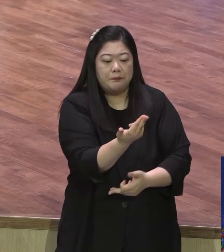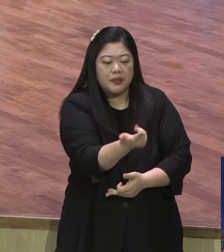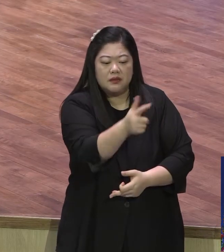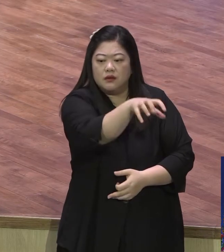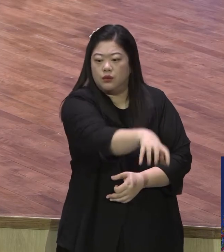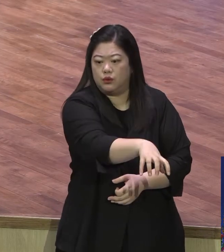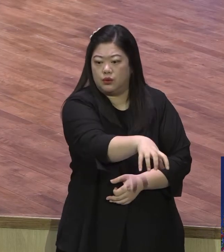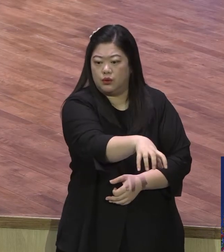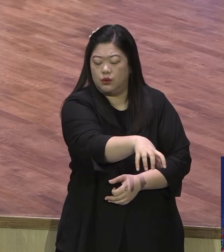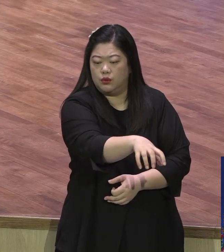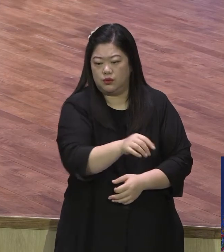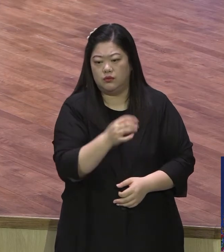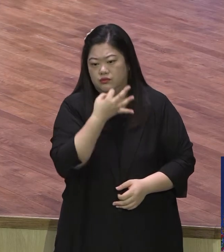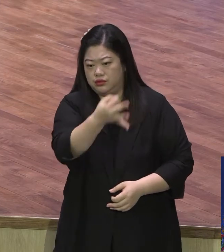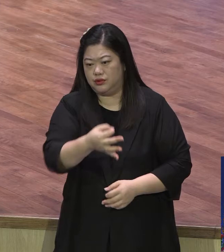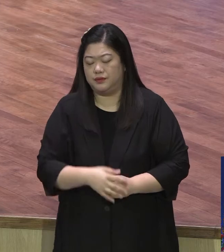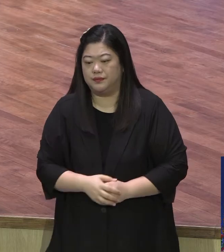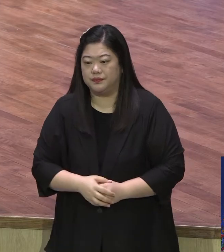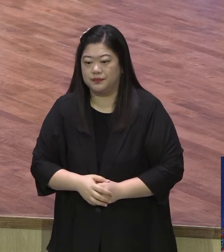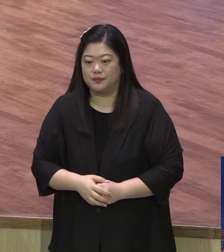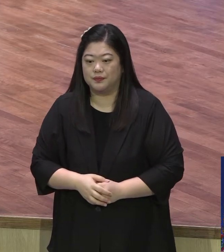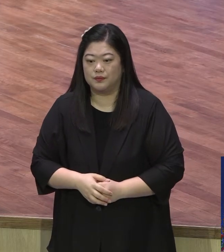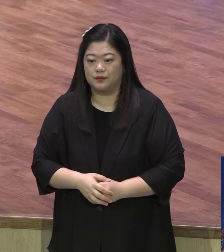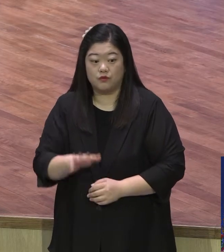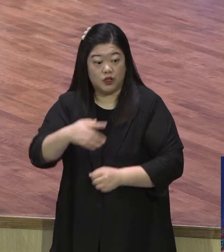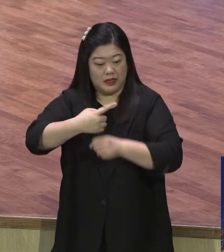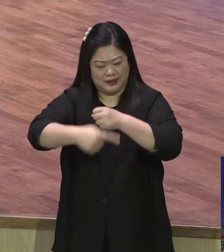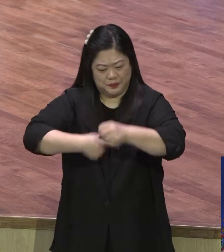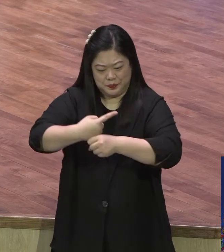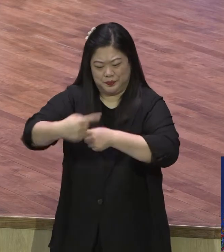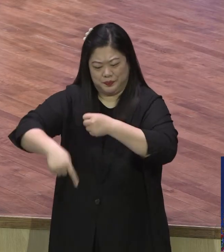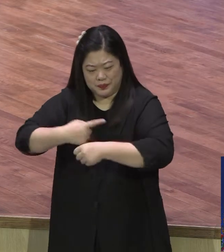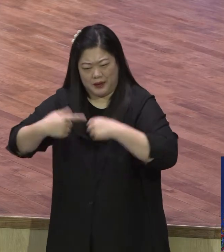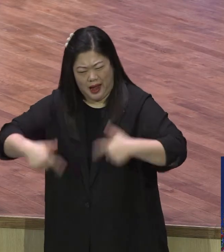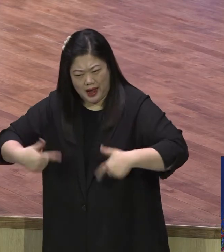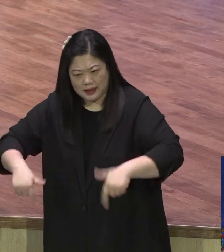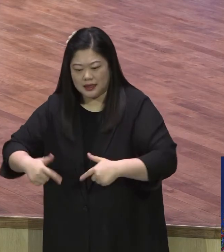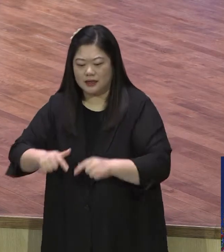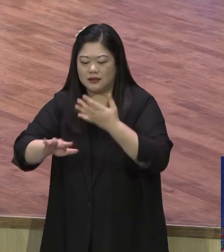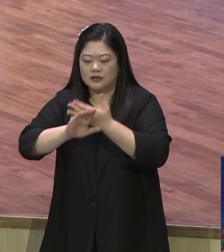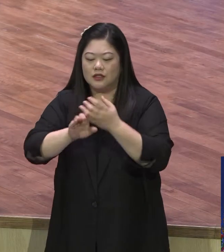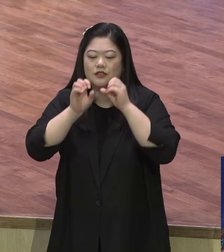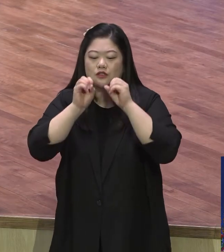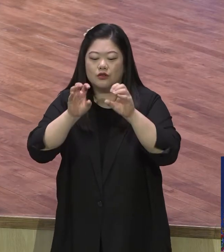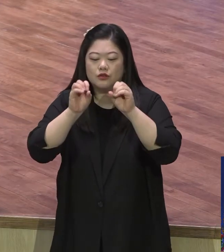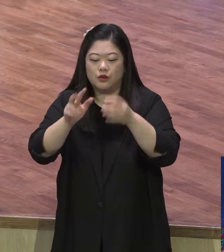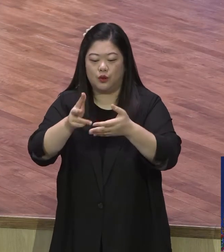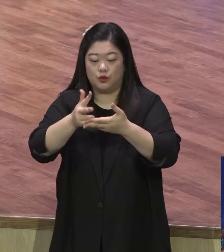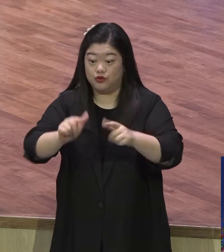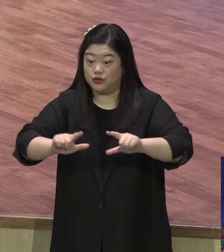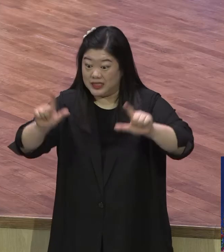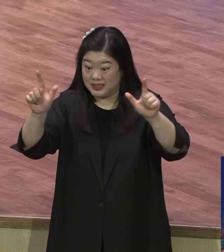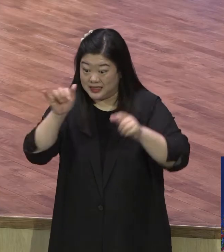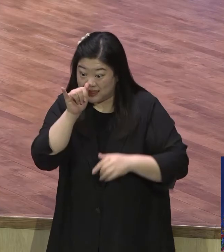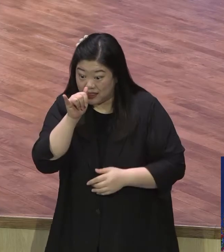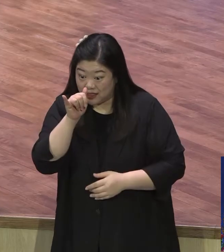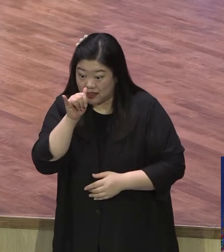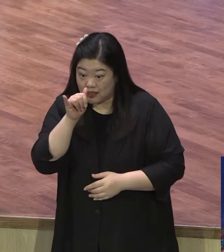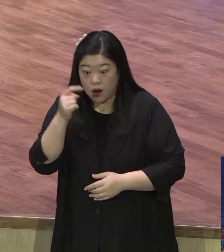우리가 매년 이렇게 성교주의를 가는 이유가 어디 있느냐 여운교회